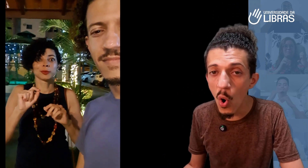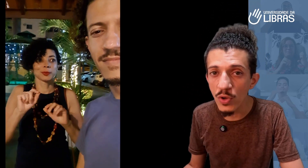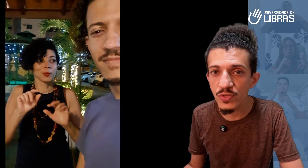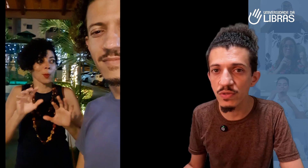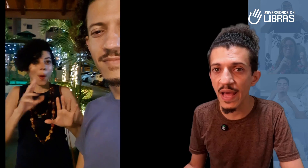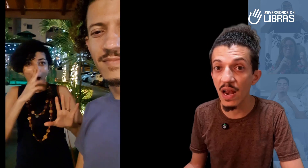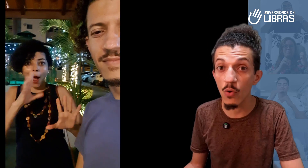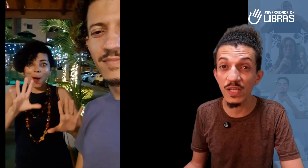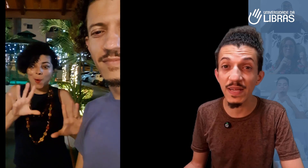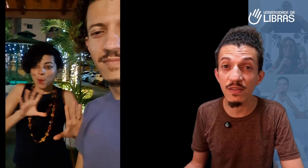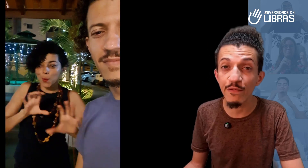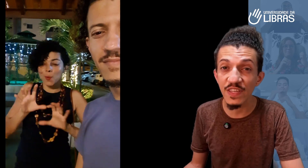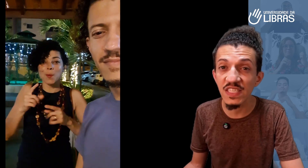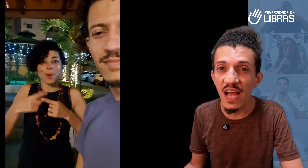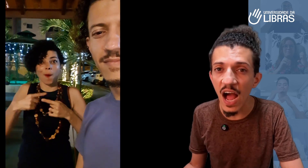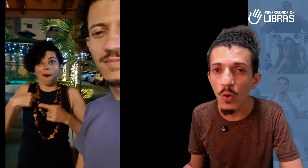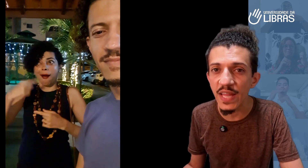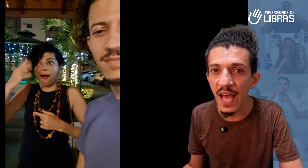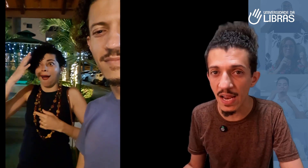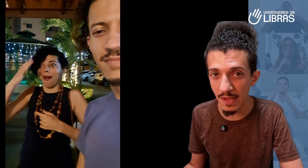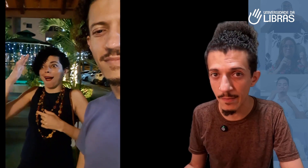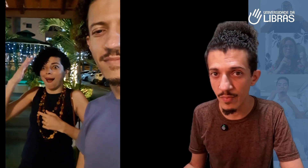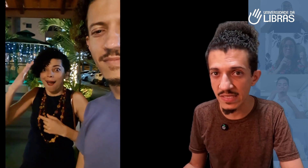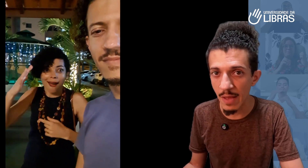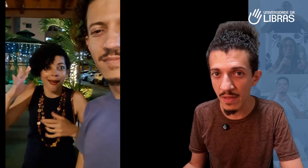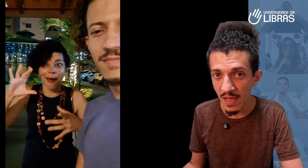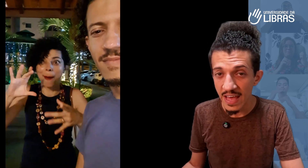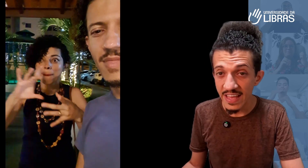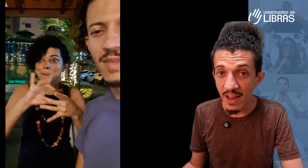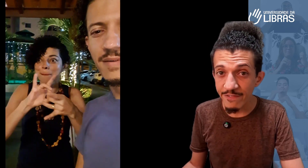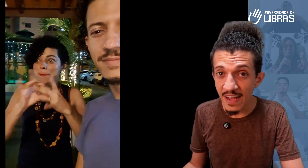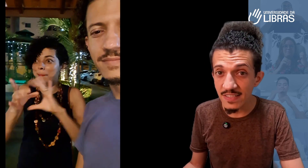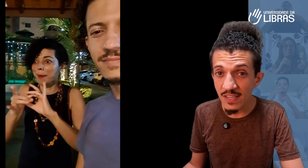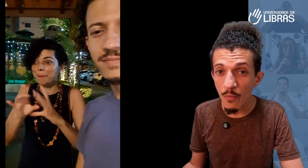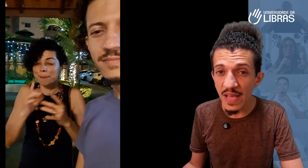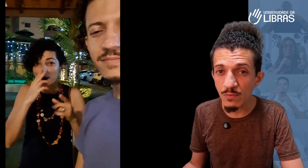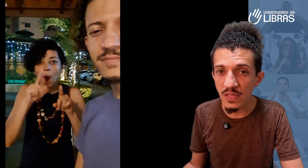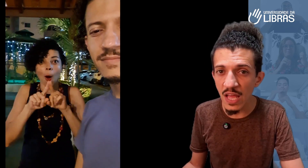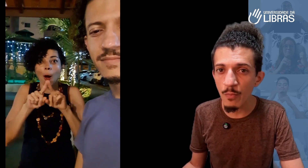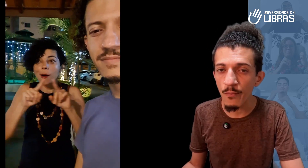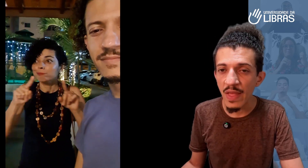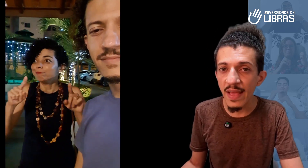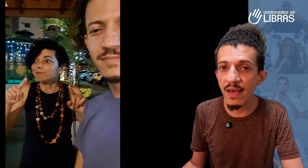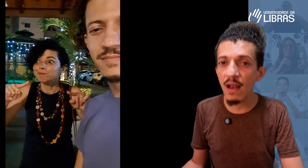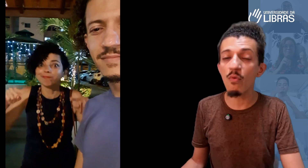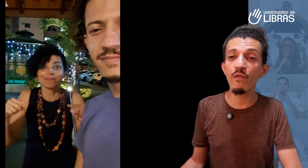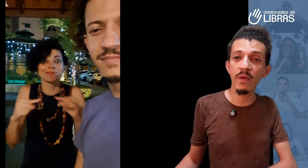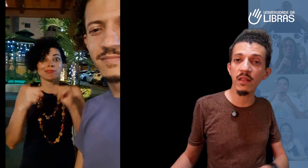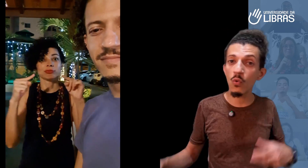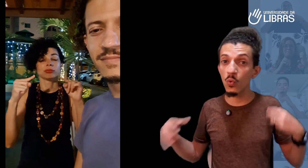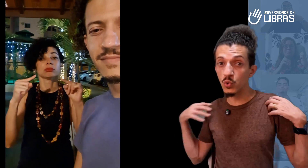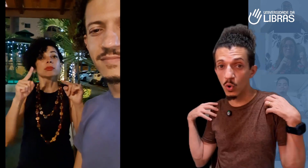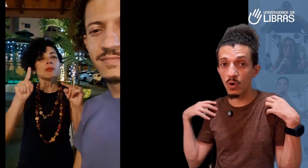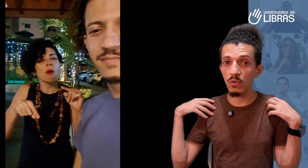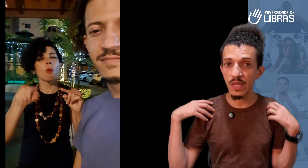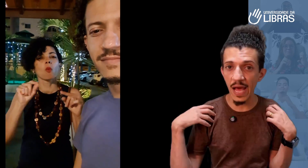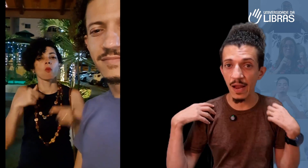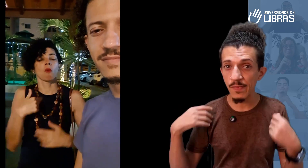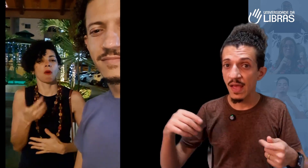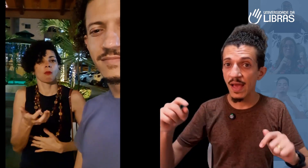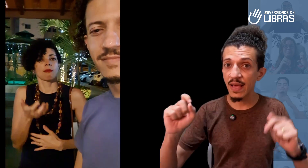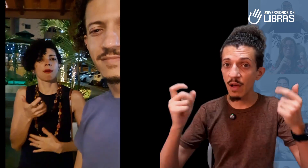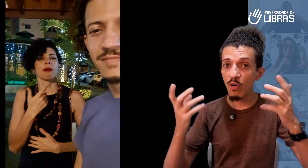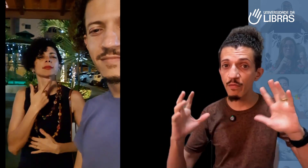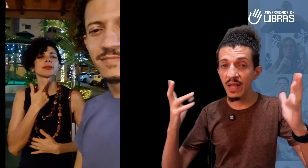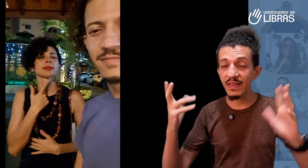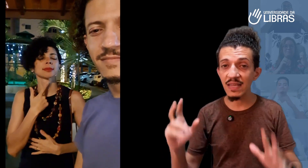o rosto dela, com a expressão facial dela, percebe? E ela faz isso ao mesmo tempo em que ela movimenta o tronco dela,